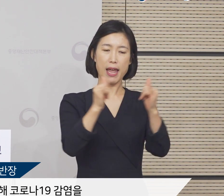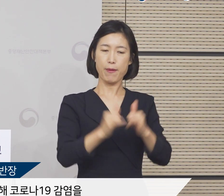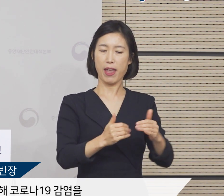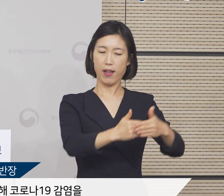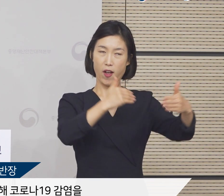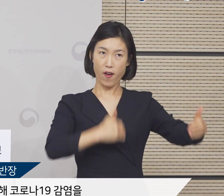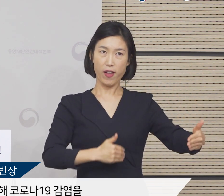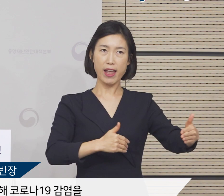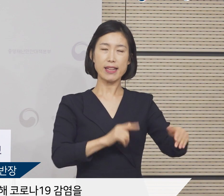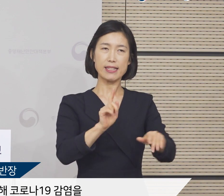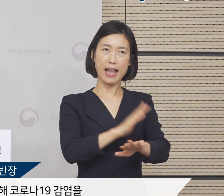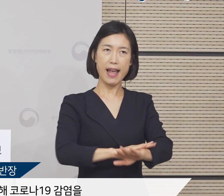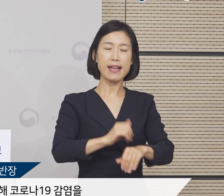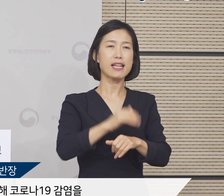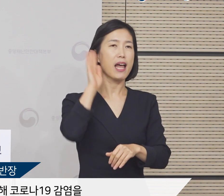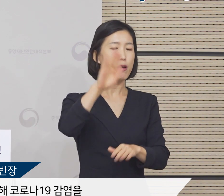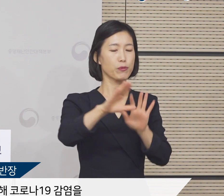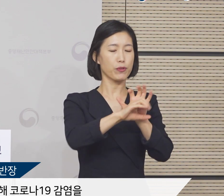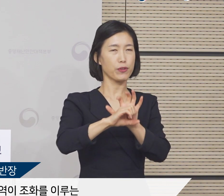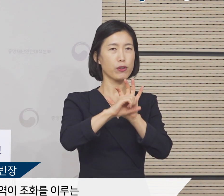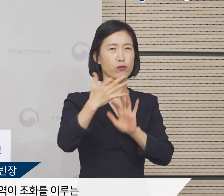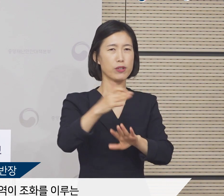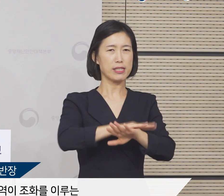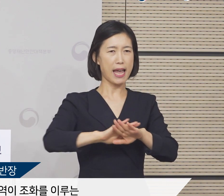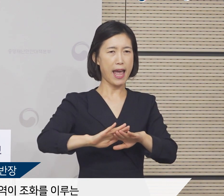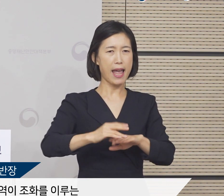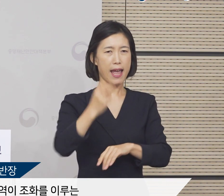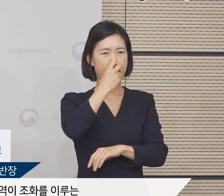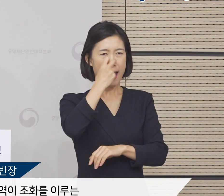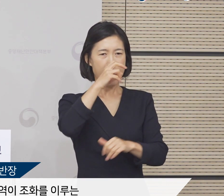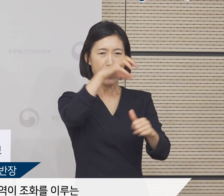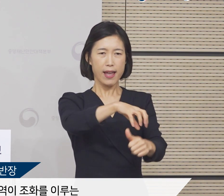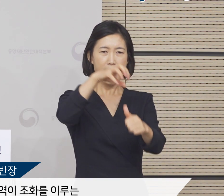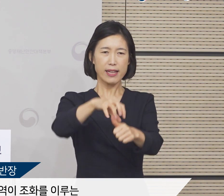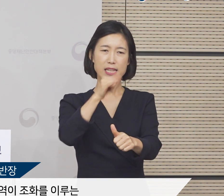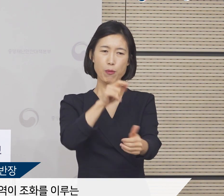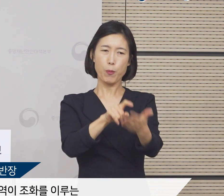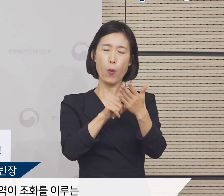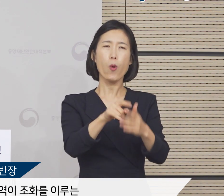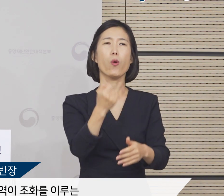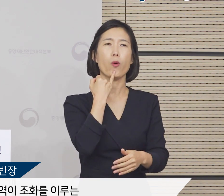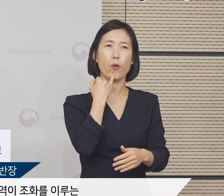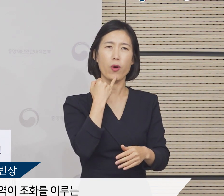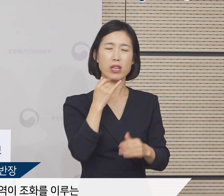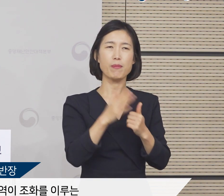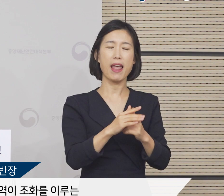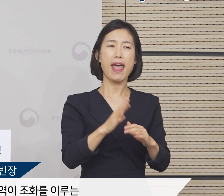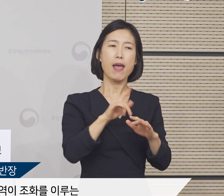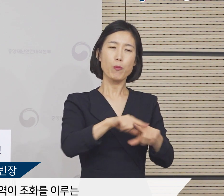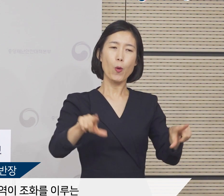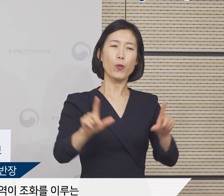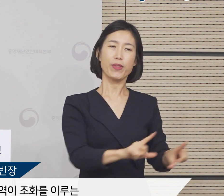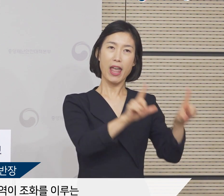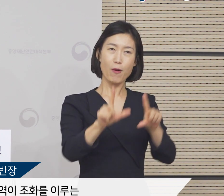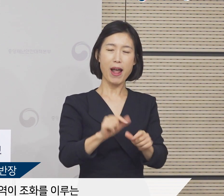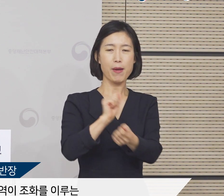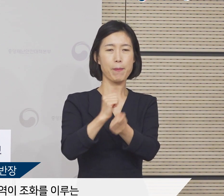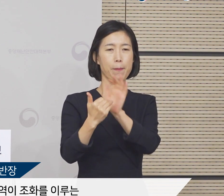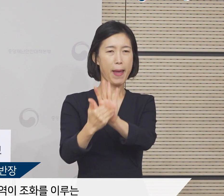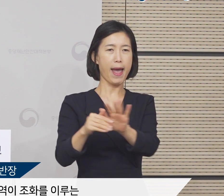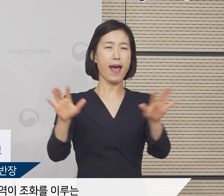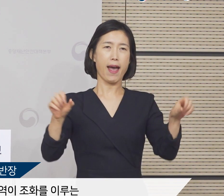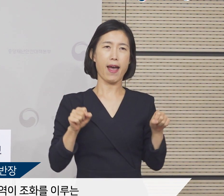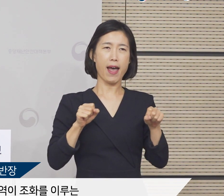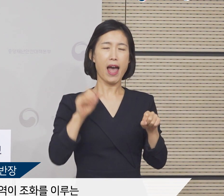사회적 거리두기를 통해 코로나19 감염을 통제 가능한 수준까지 줄이면서 일상과 방역이 조화를 이루는